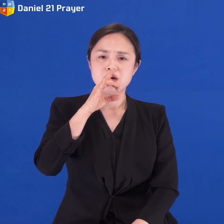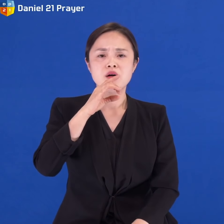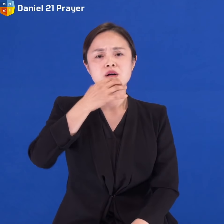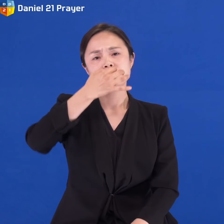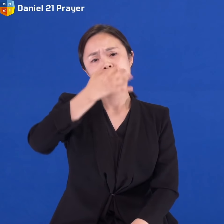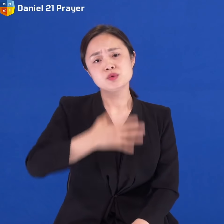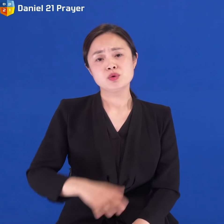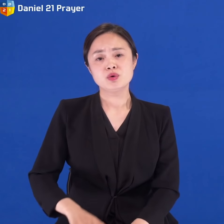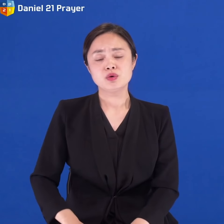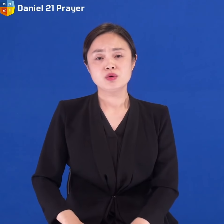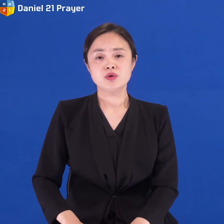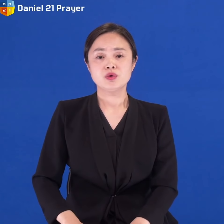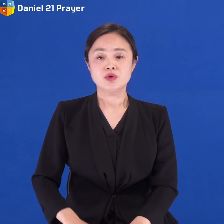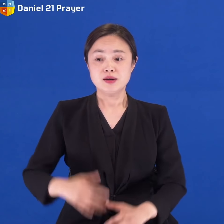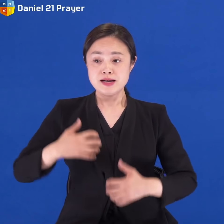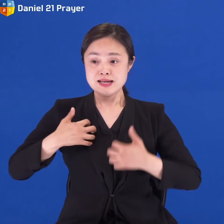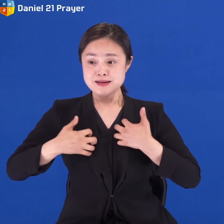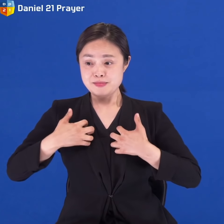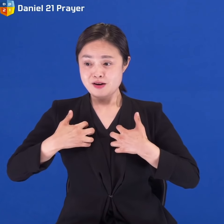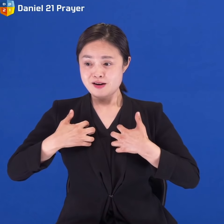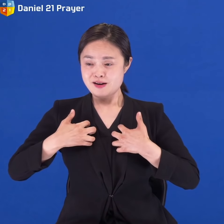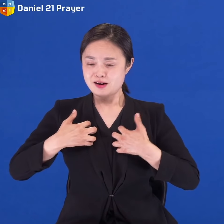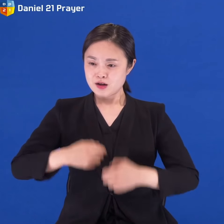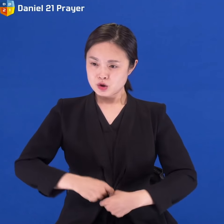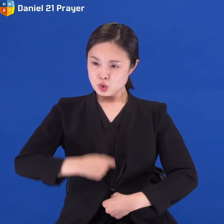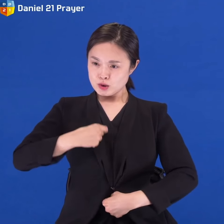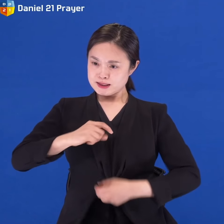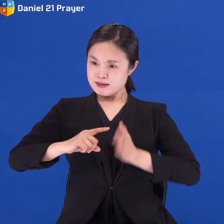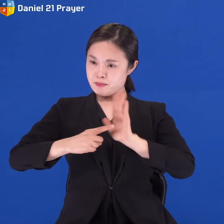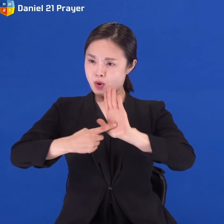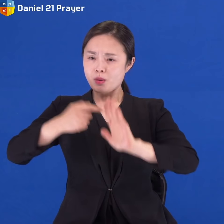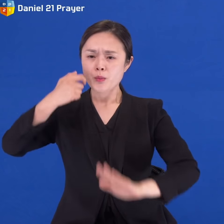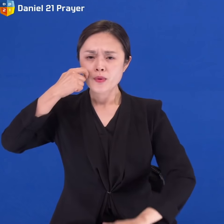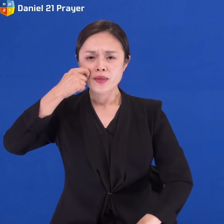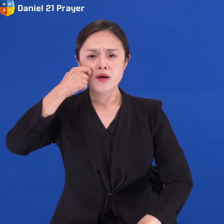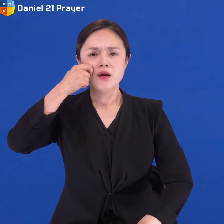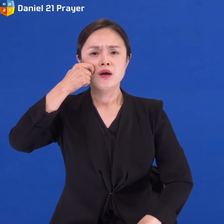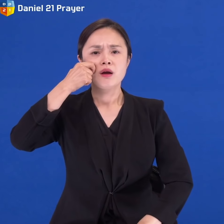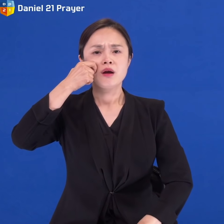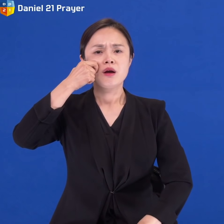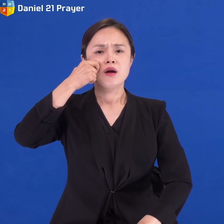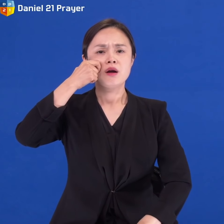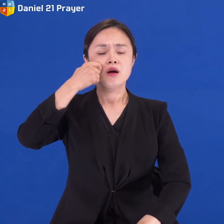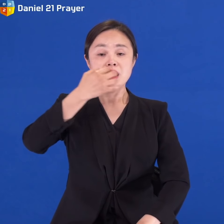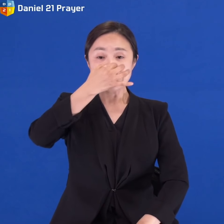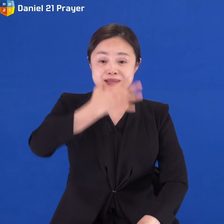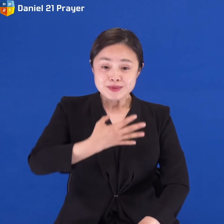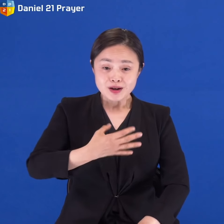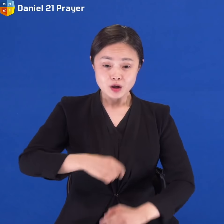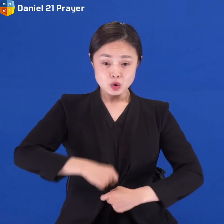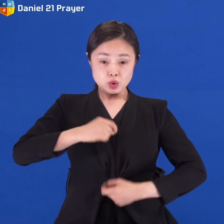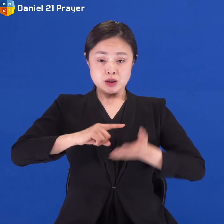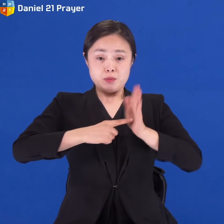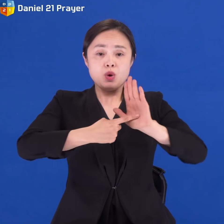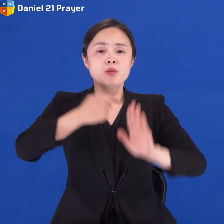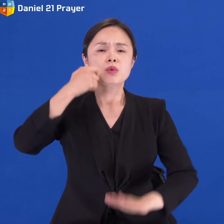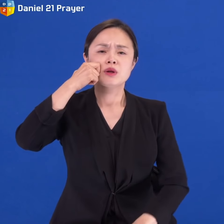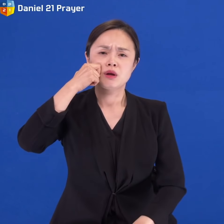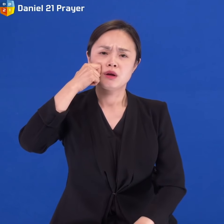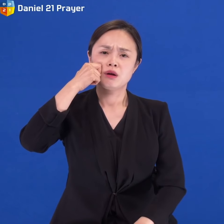좋아할 때 좋아할 수 없습니다. 즐거워할 때 즐거워할 수 없습니다. 그런 자리들을 자동적으로